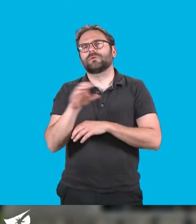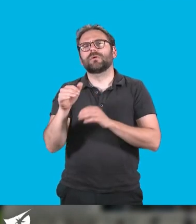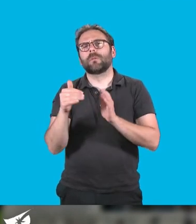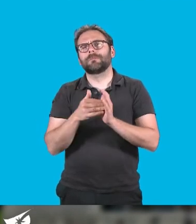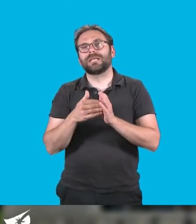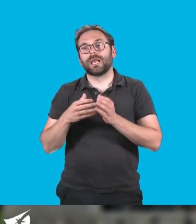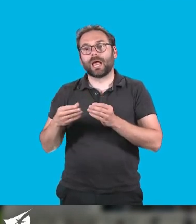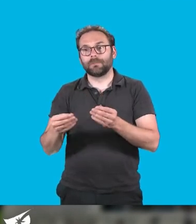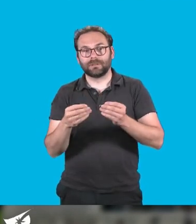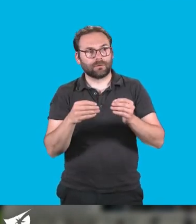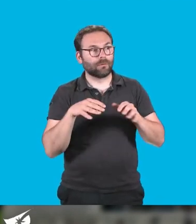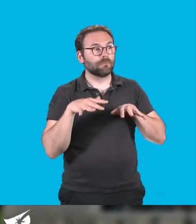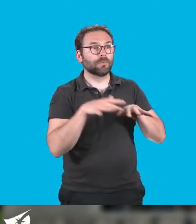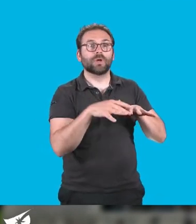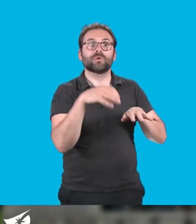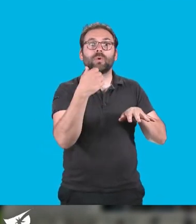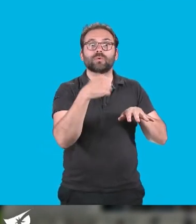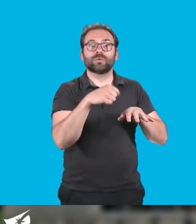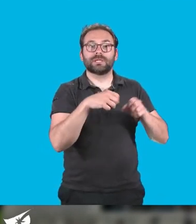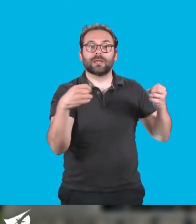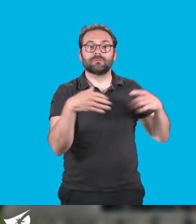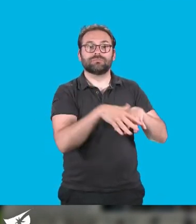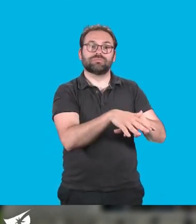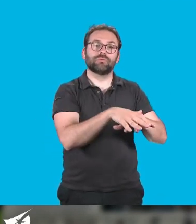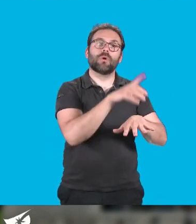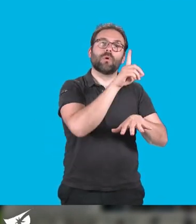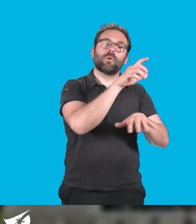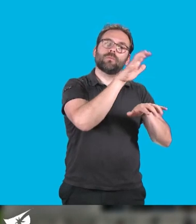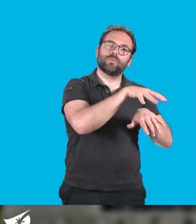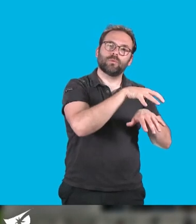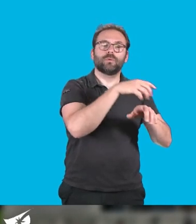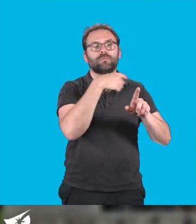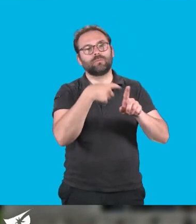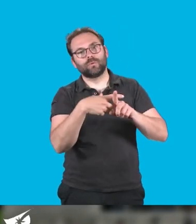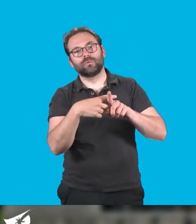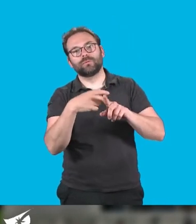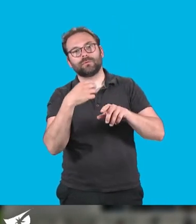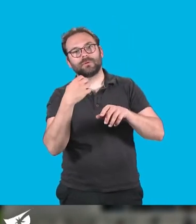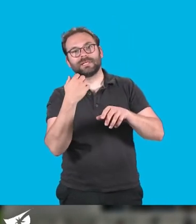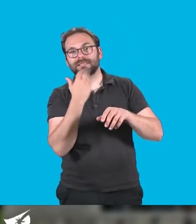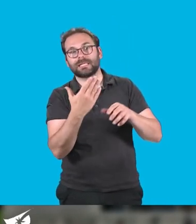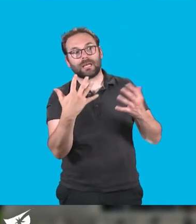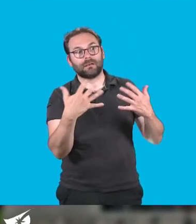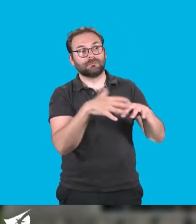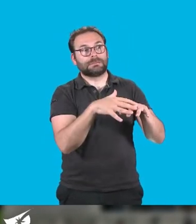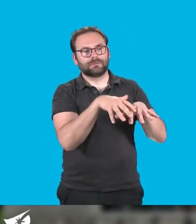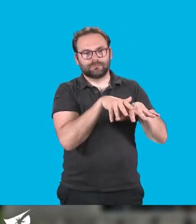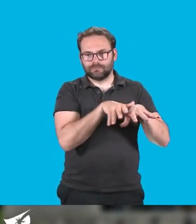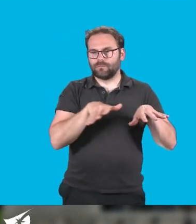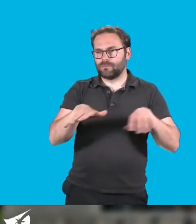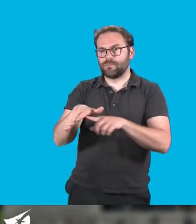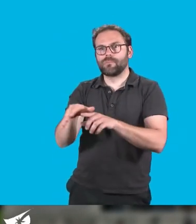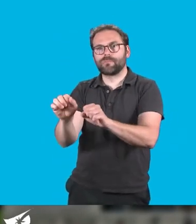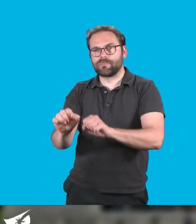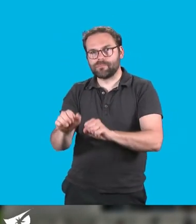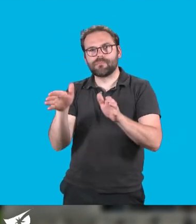habitants justement du réseau unitaire qui collecte à la fois les eaux usées et les eaux pluviales et donc de rendre plus efficace justement et